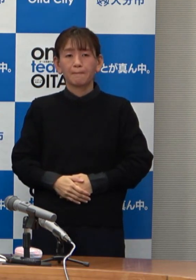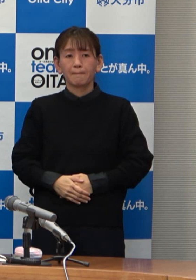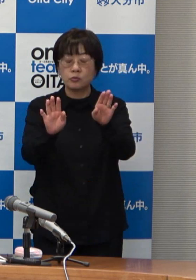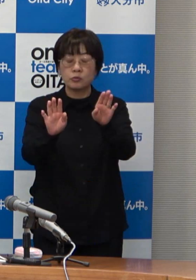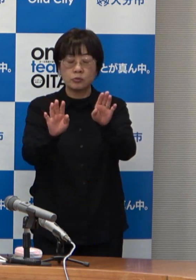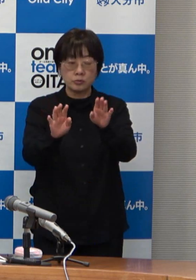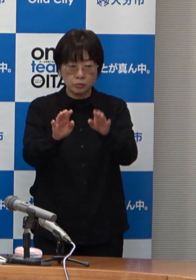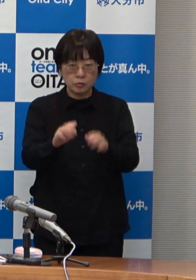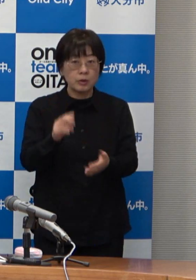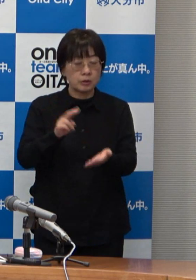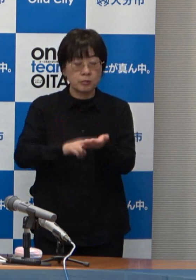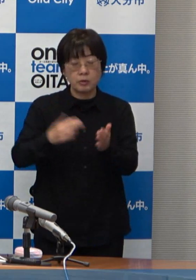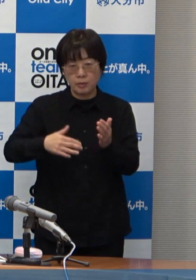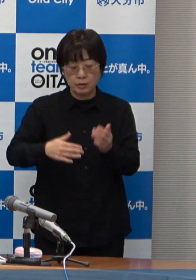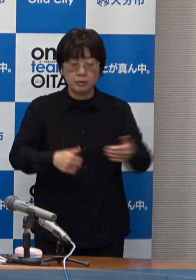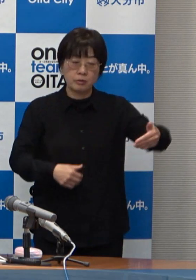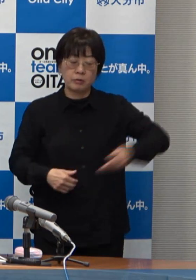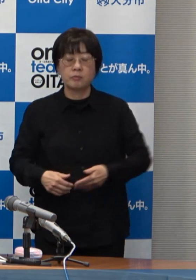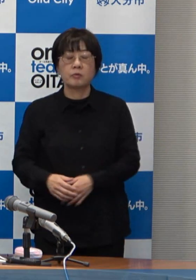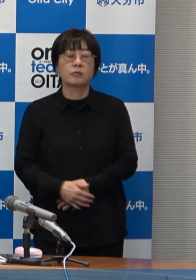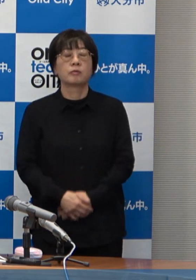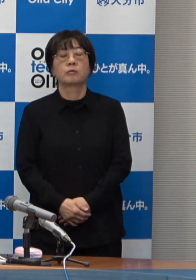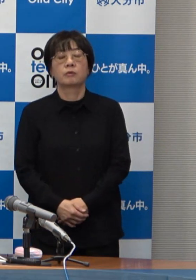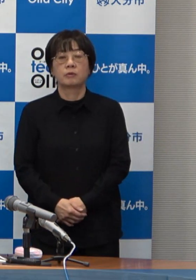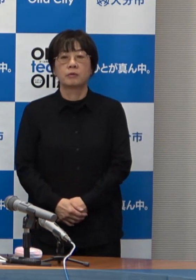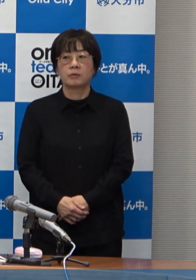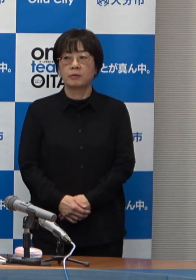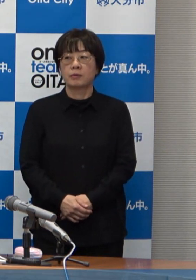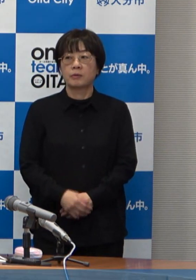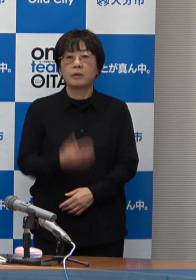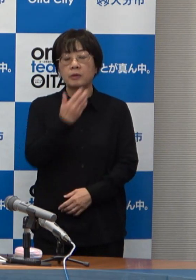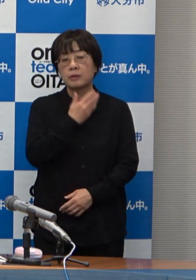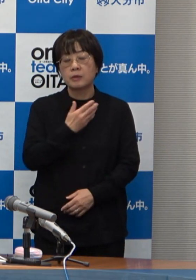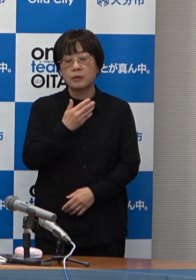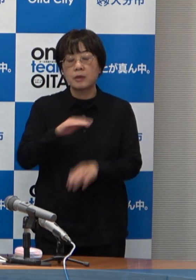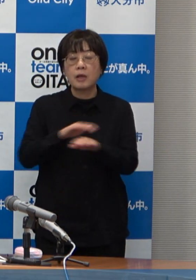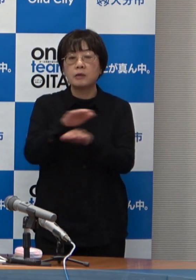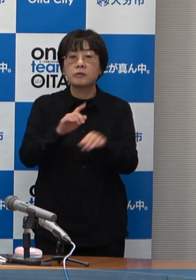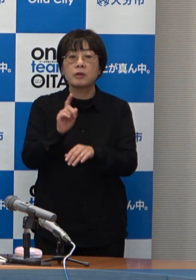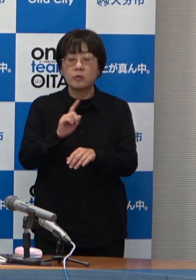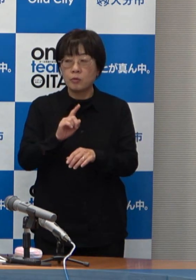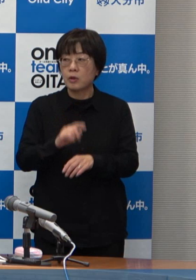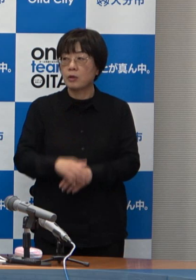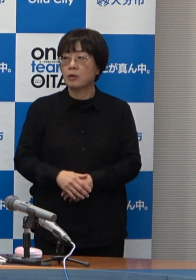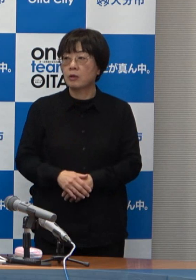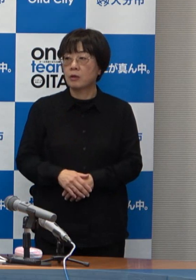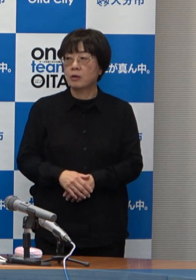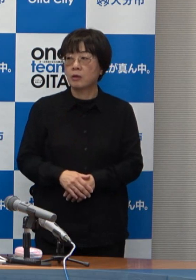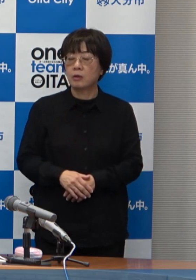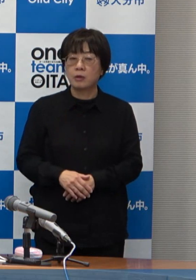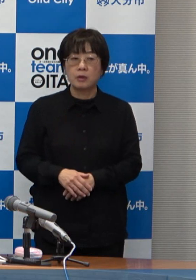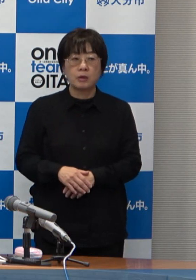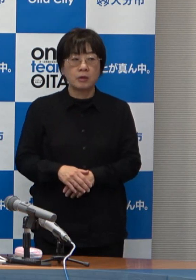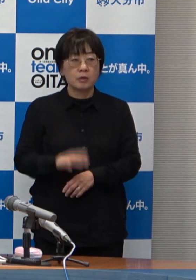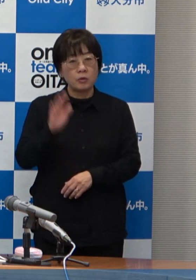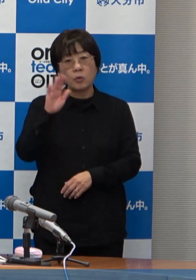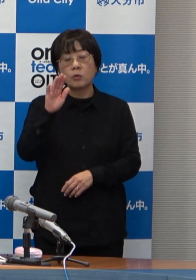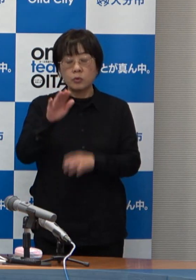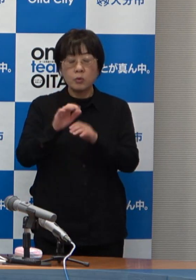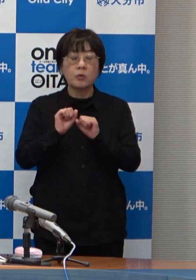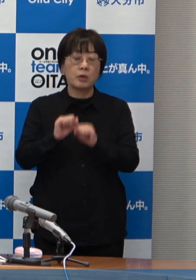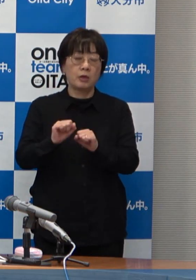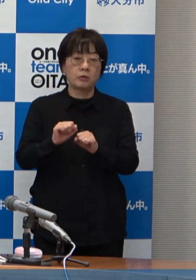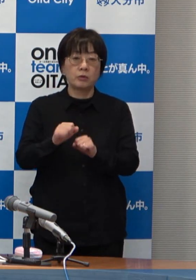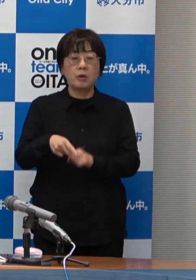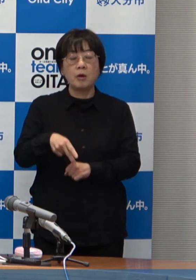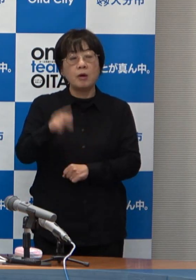ねそうですねあの大事なのはもう年内に始まるパブリックコメントです